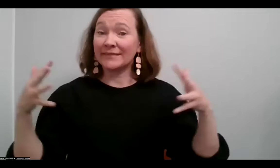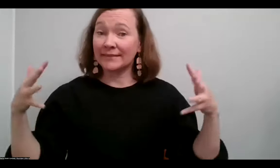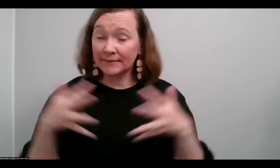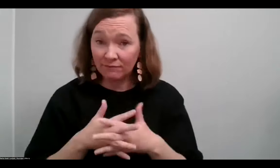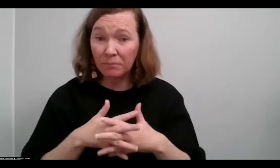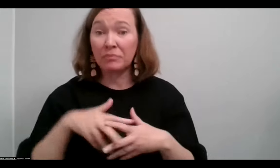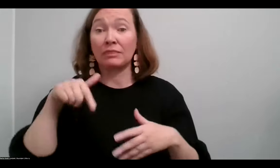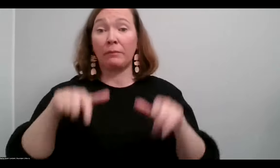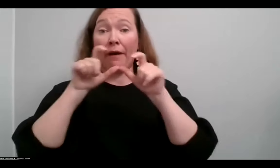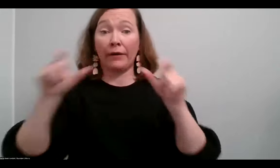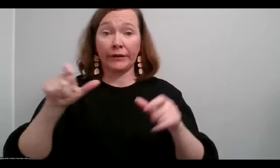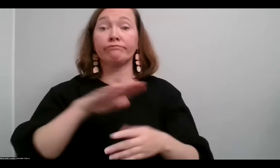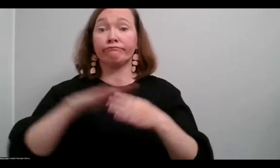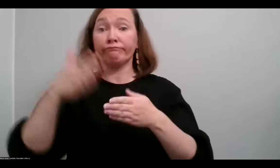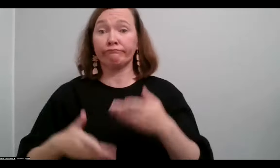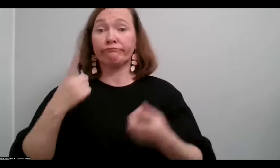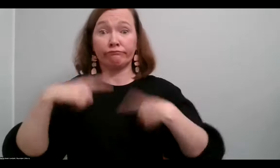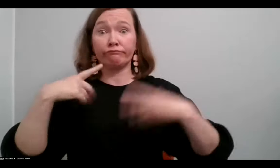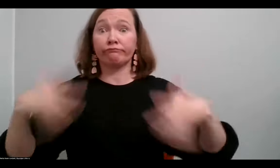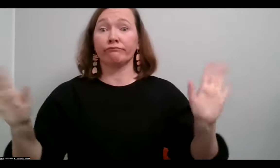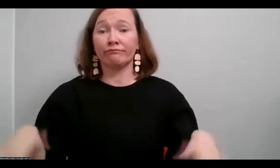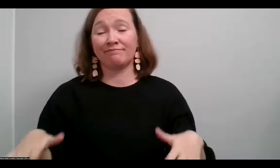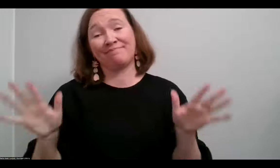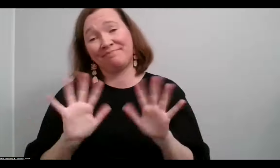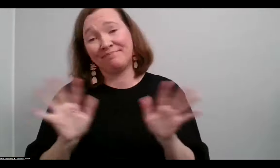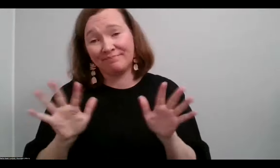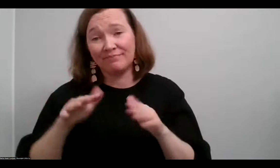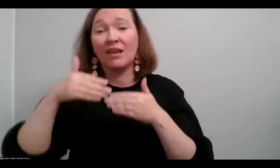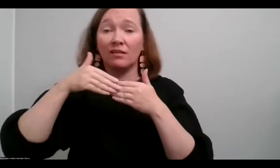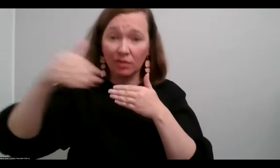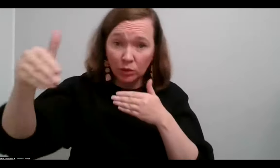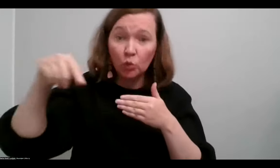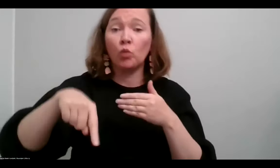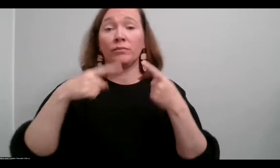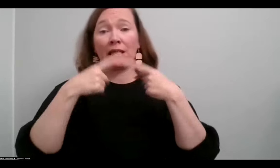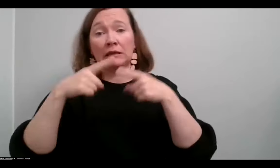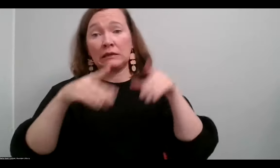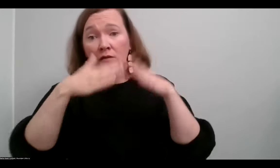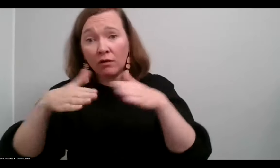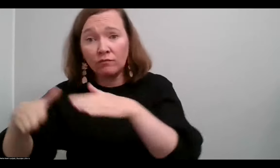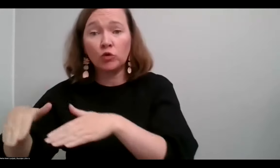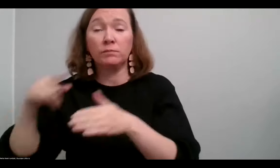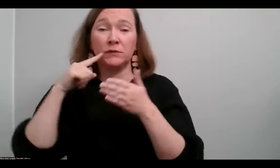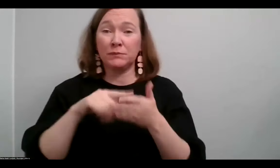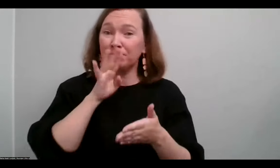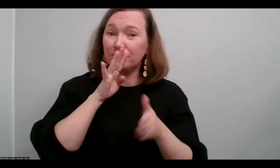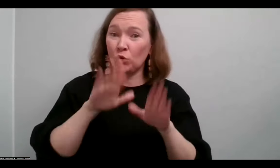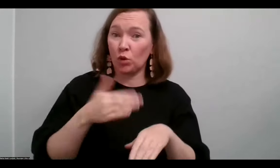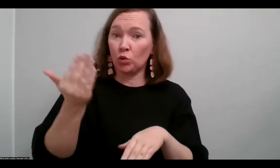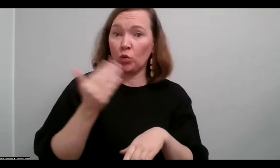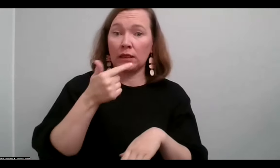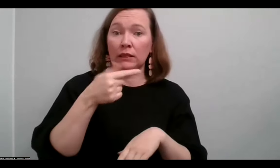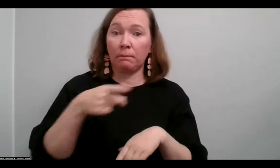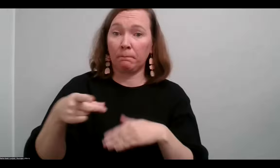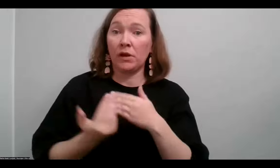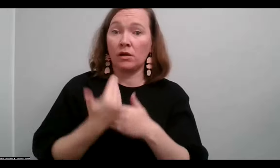Siinä olikin hyvä yhteenveto jo tästä illasta, ja tämän aiheen käsittelyhän ei pääty tähän, vaan se jatkuu eri